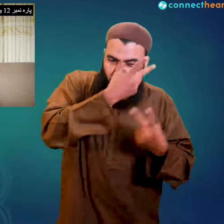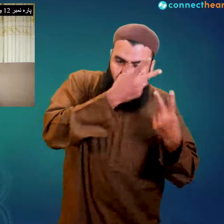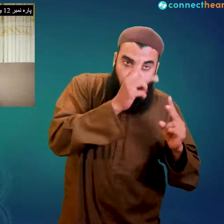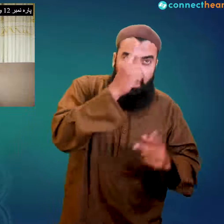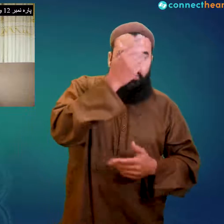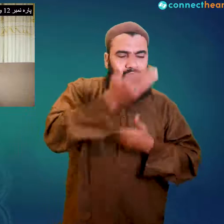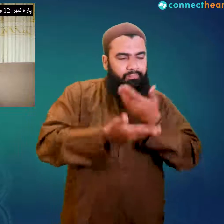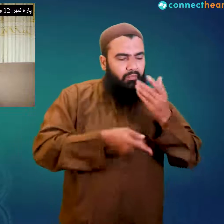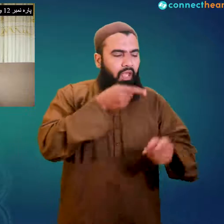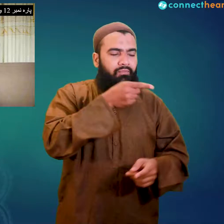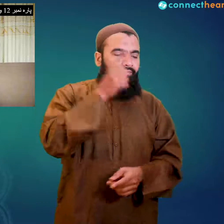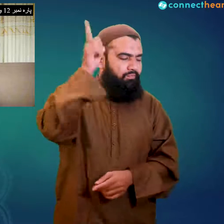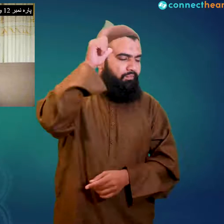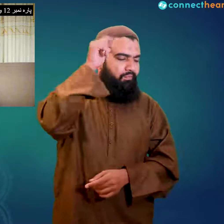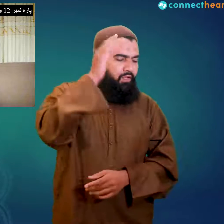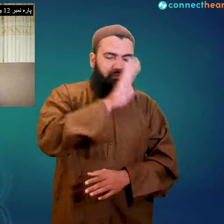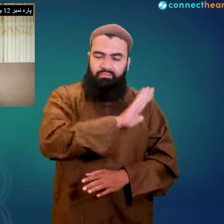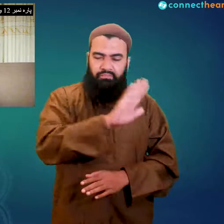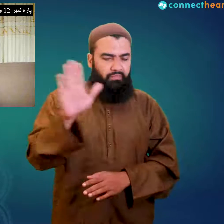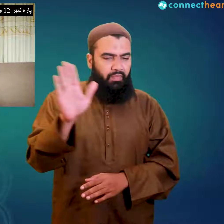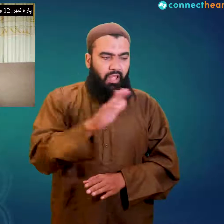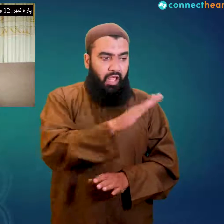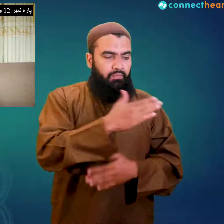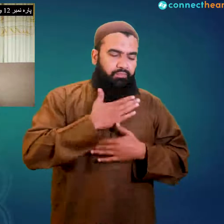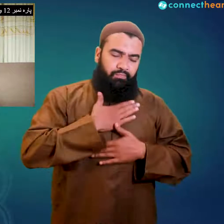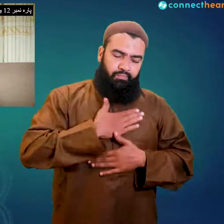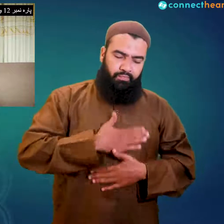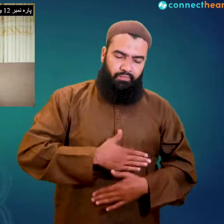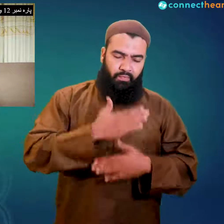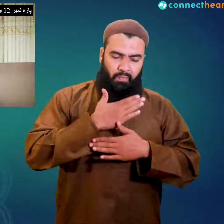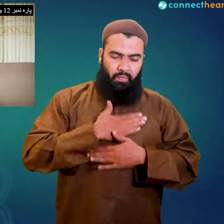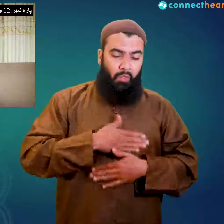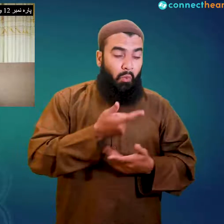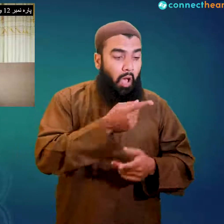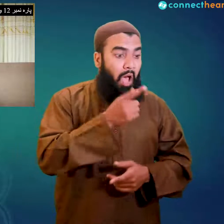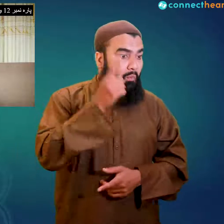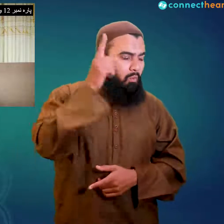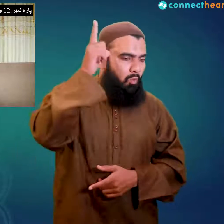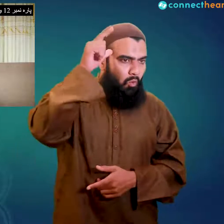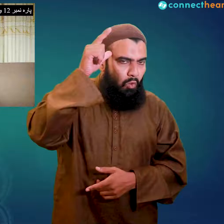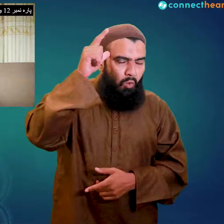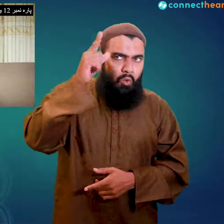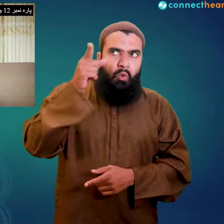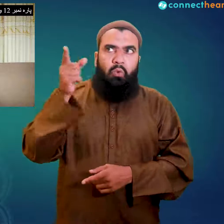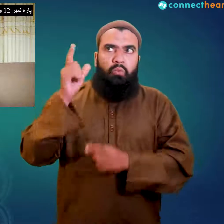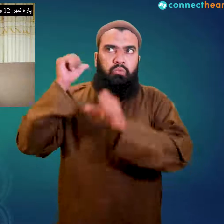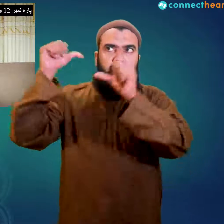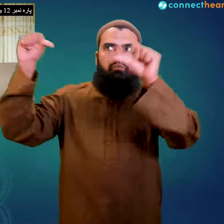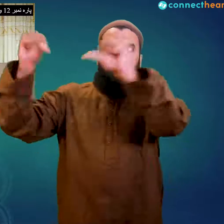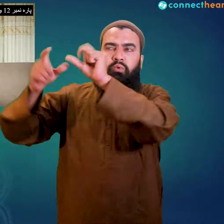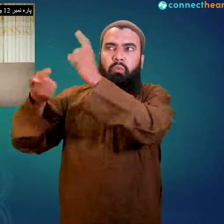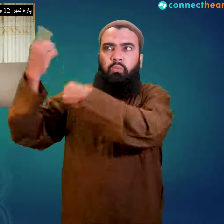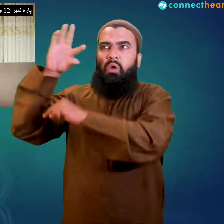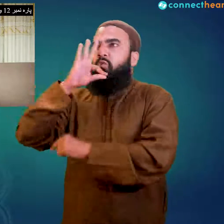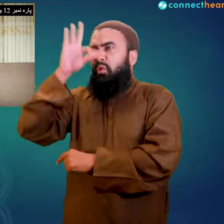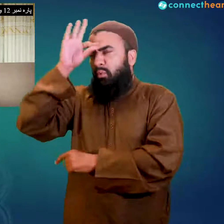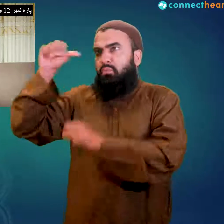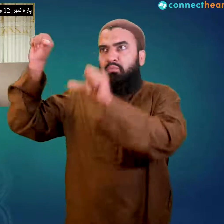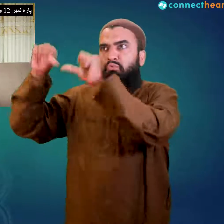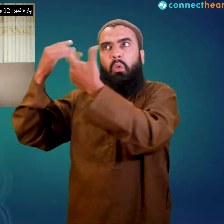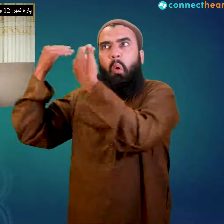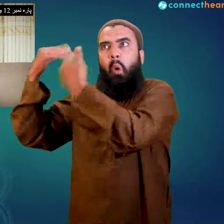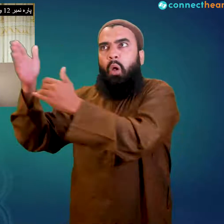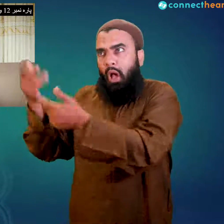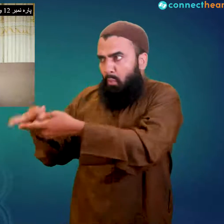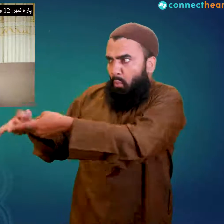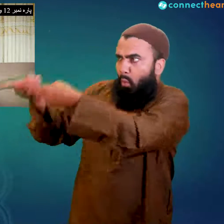اہل ایمان کے لیے، کہ اہل ایمان ان واقعات اور حالات سے اپنے لیے ہدایت کا سبق، عبرت کا سبق،